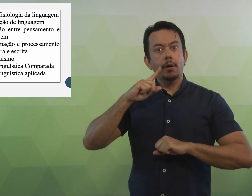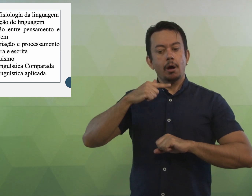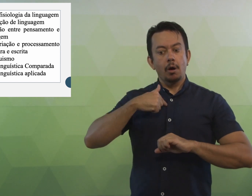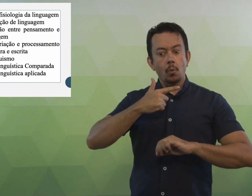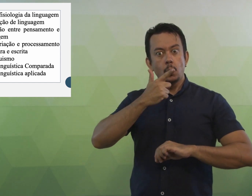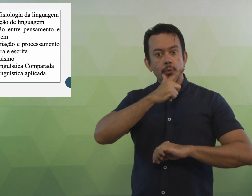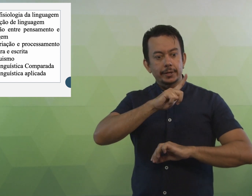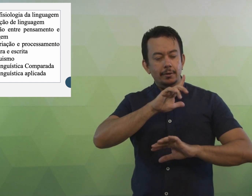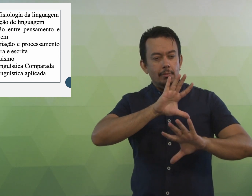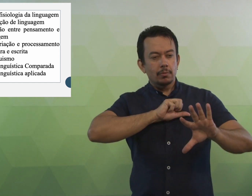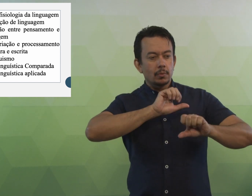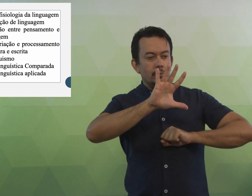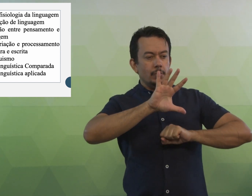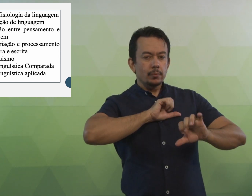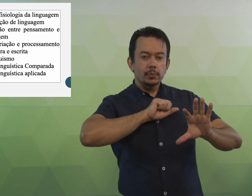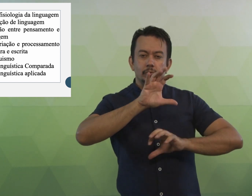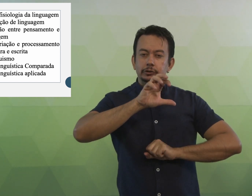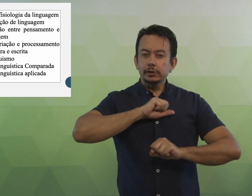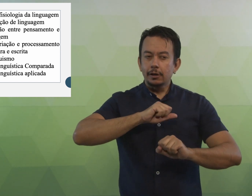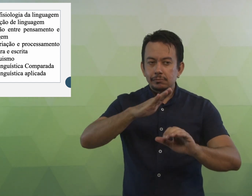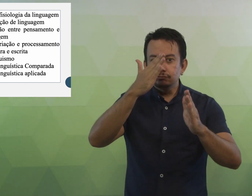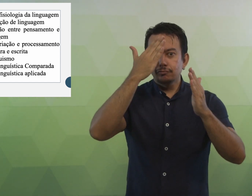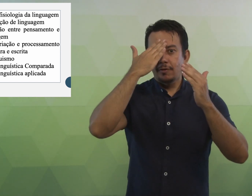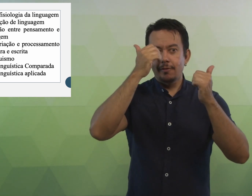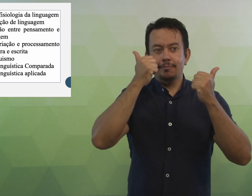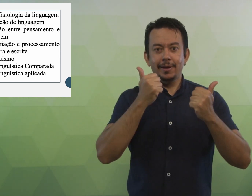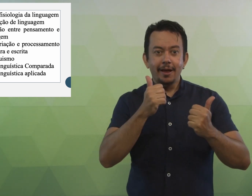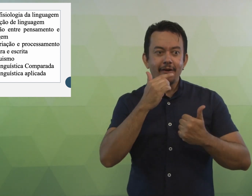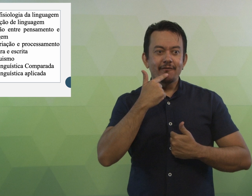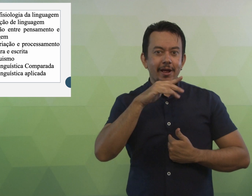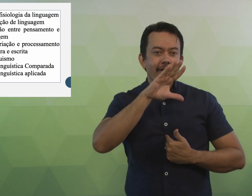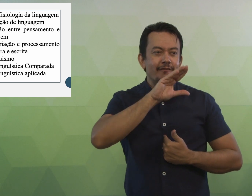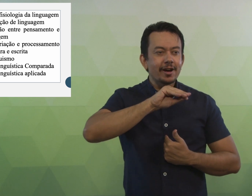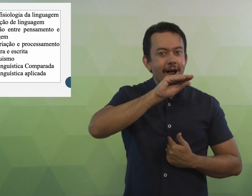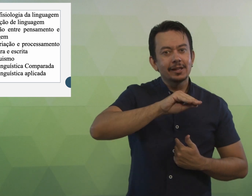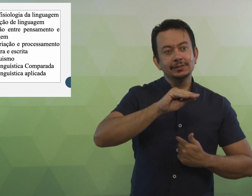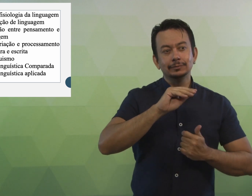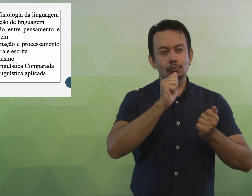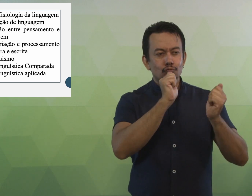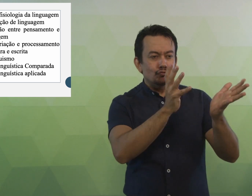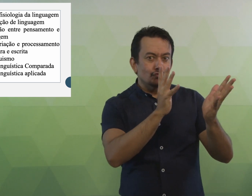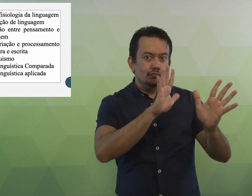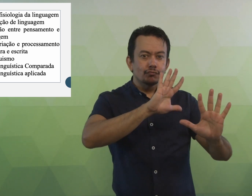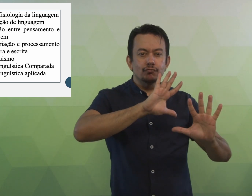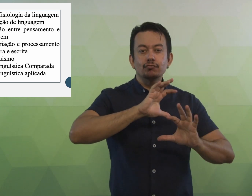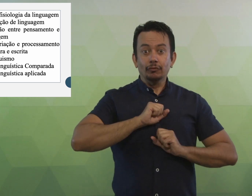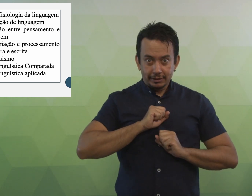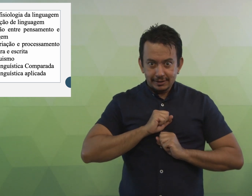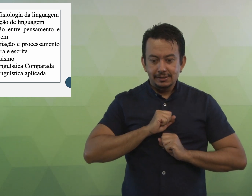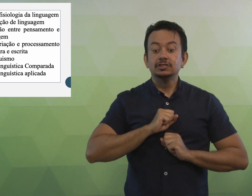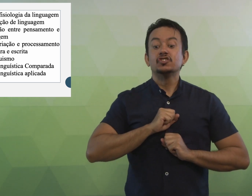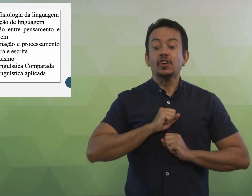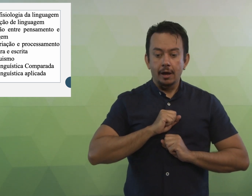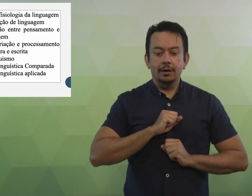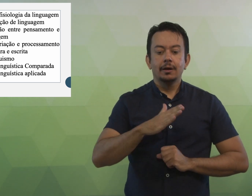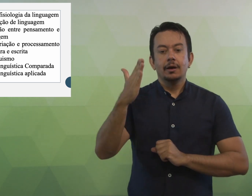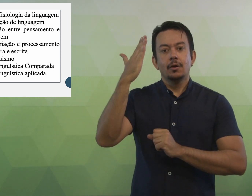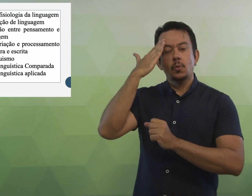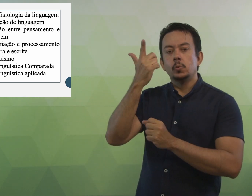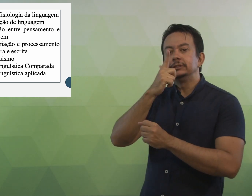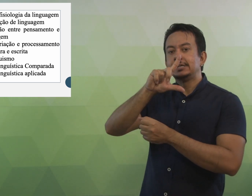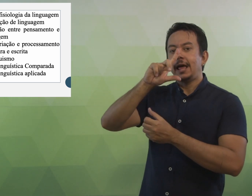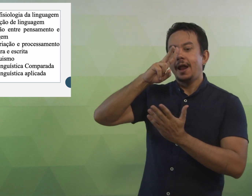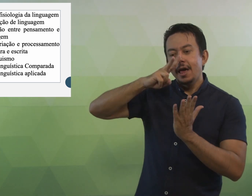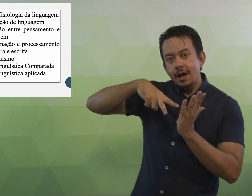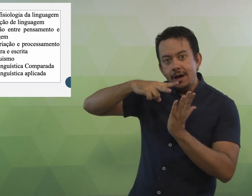O quarto, apropriação e processamento da leitura e da escrita. É como a pessoa ela